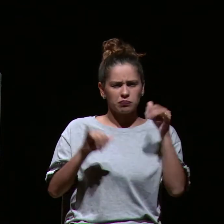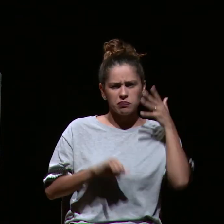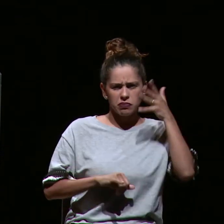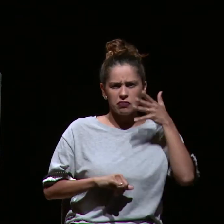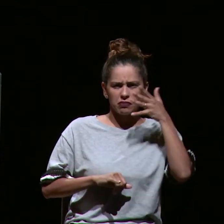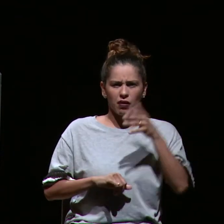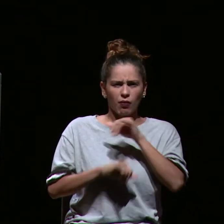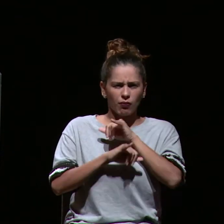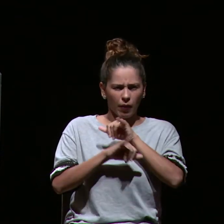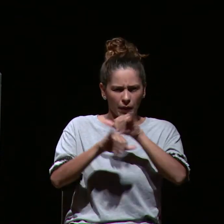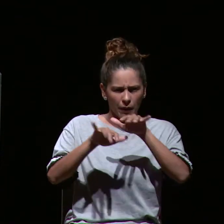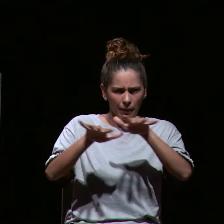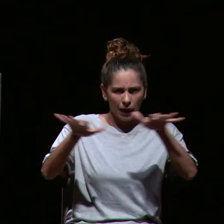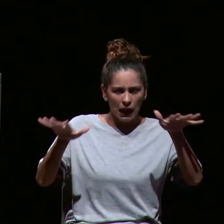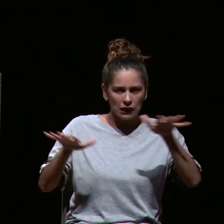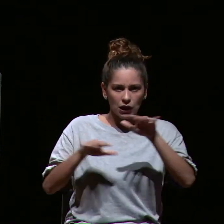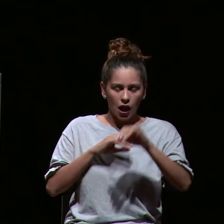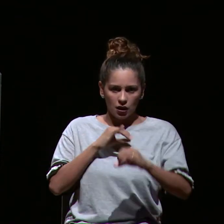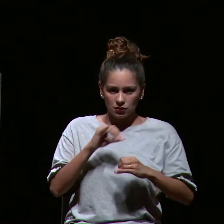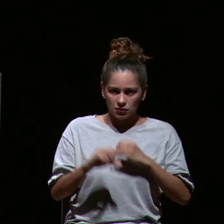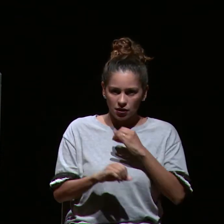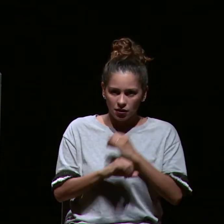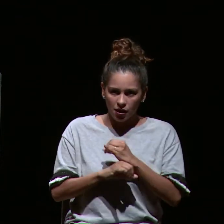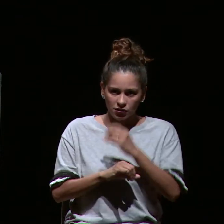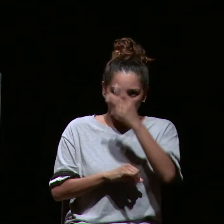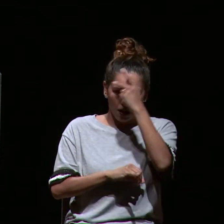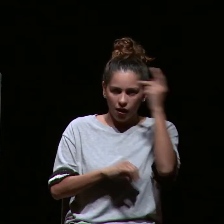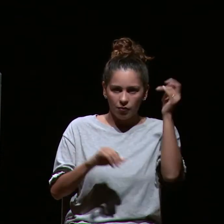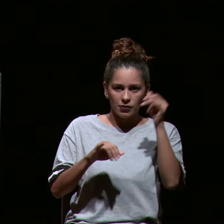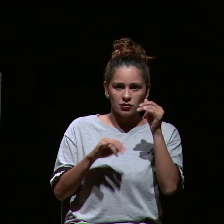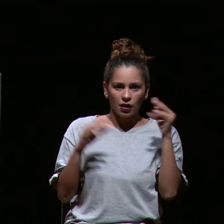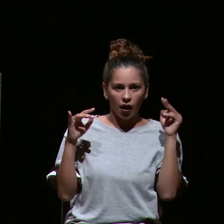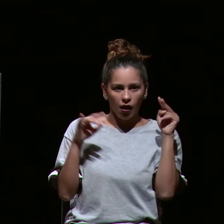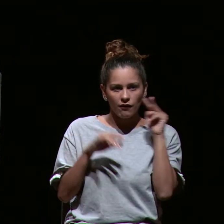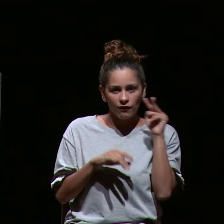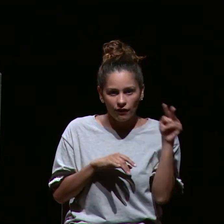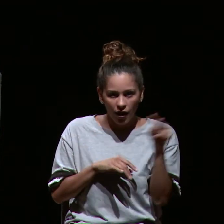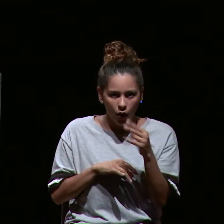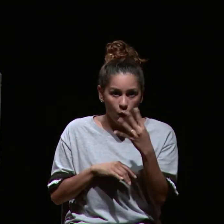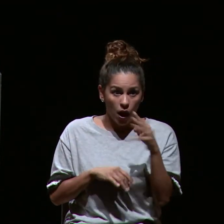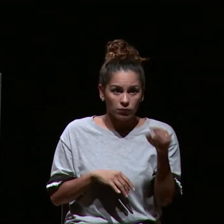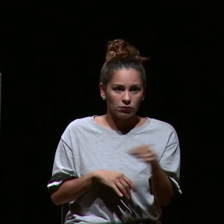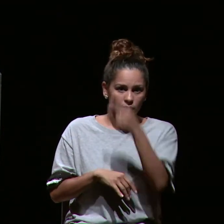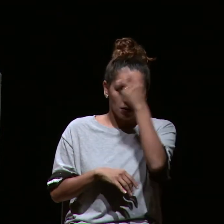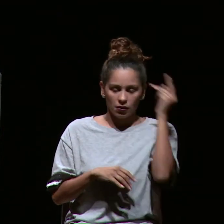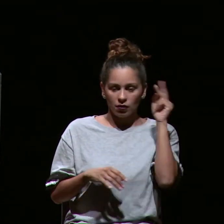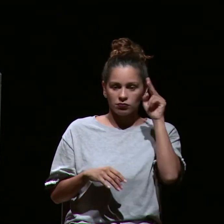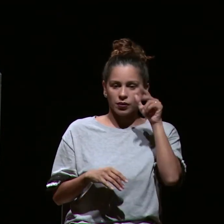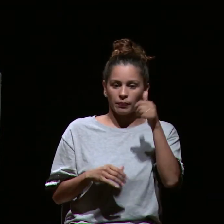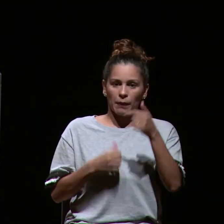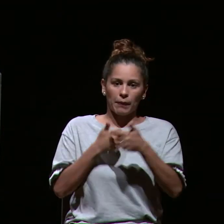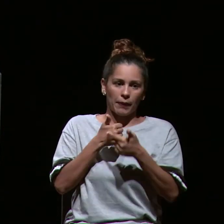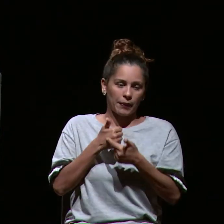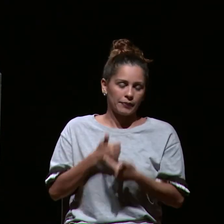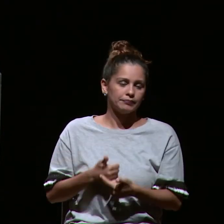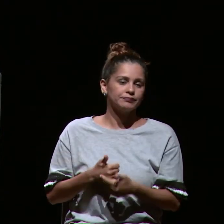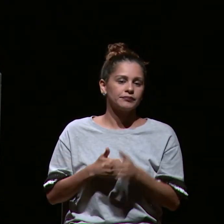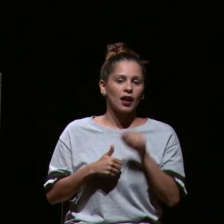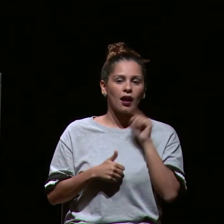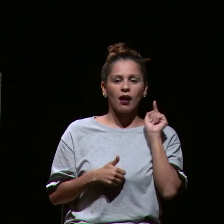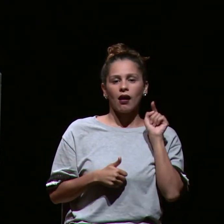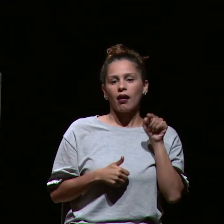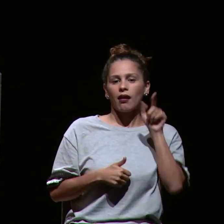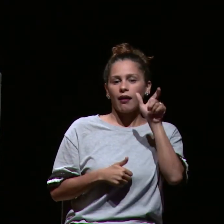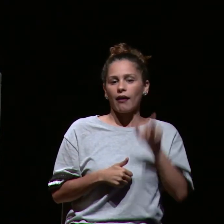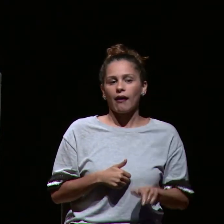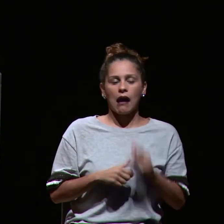visualizações nas redes sociais. Michelle não é artista, é uma recém-advogada. Porém, este pequeno trecho de seu discurso é capaz de nos informar mais